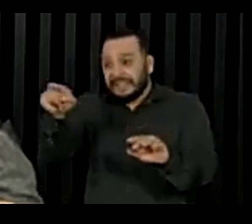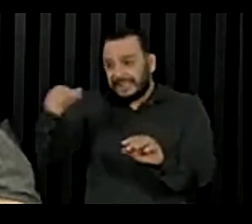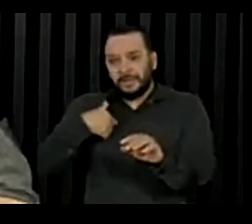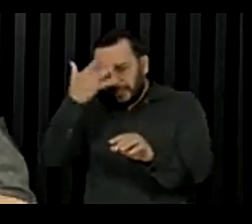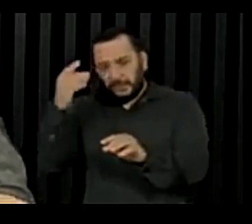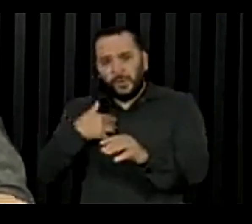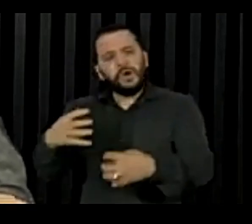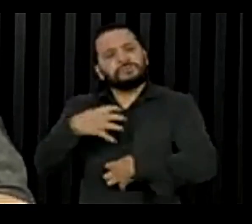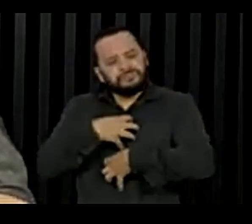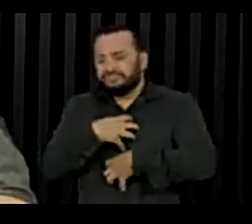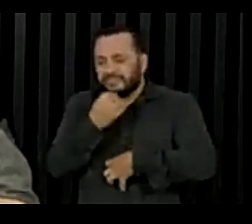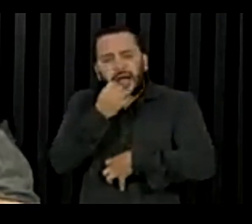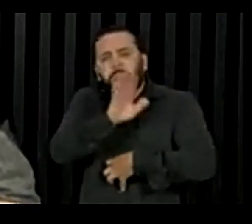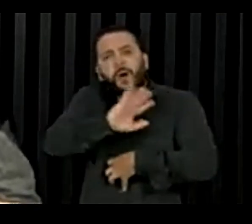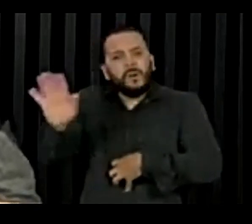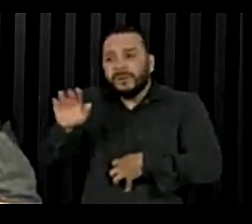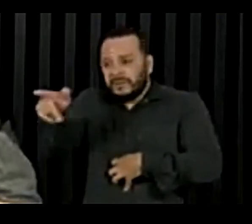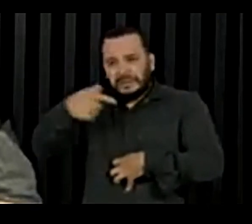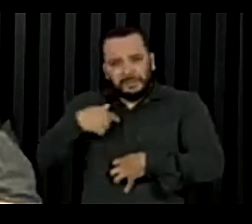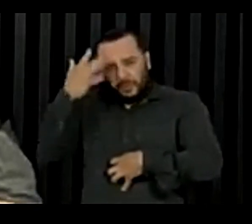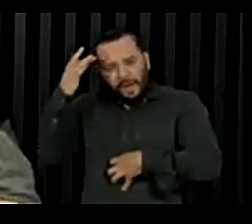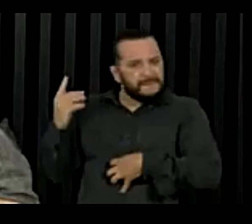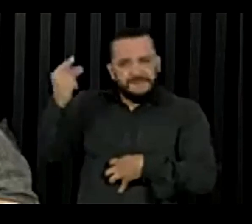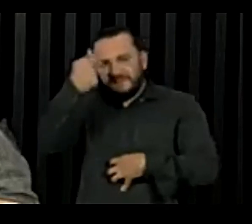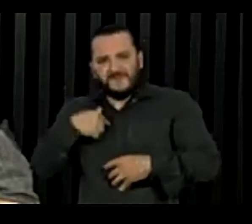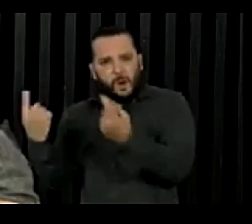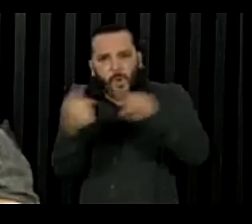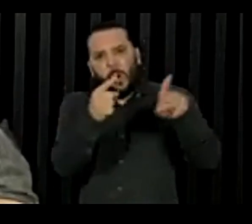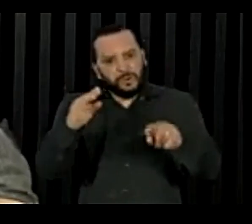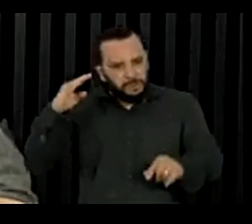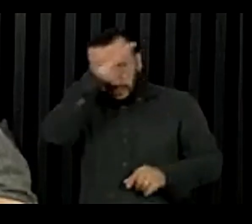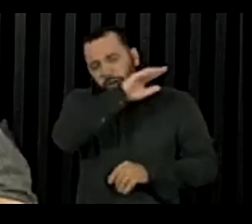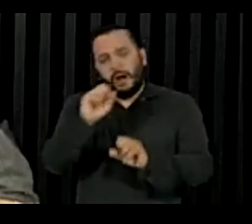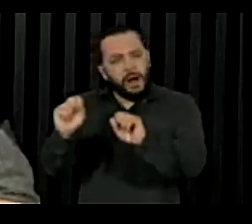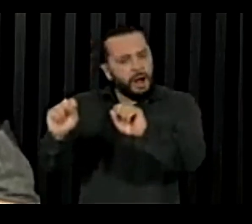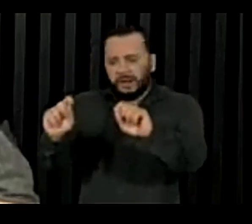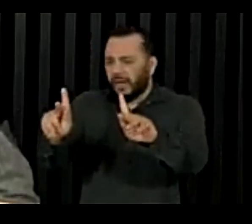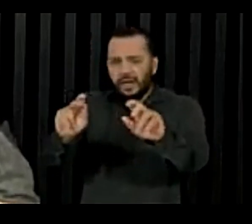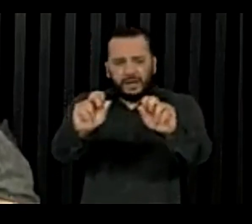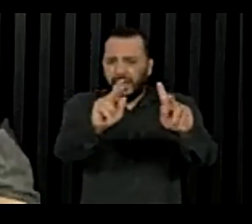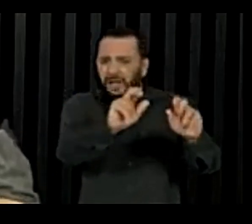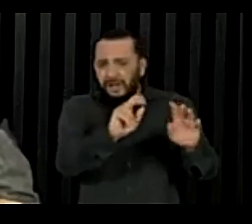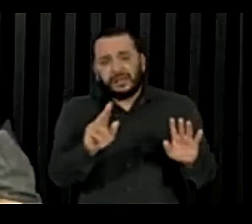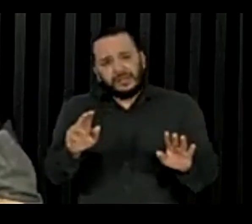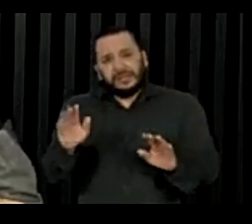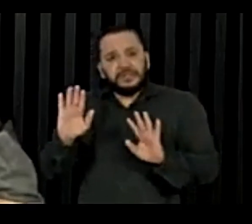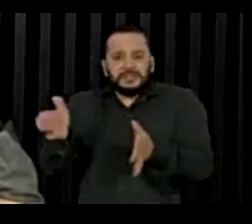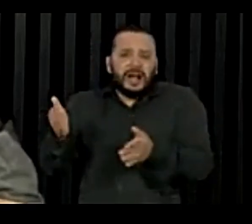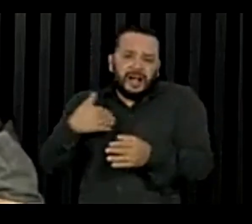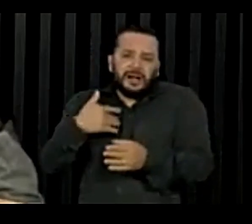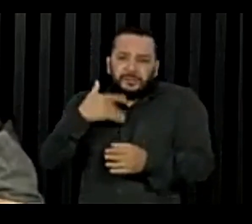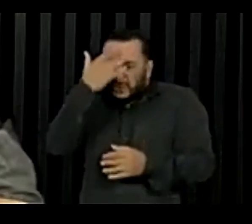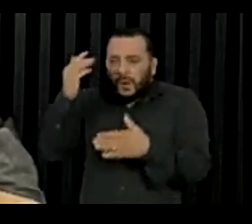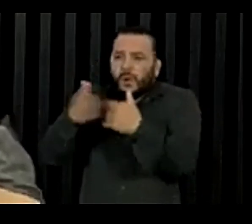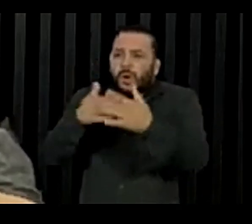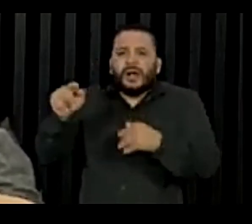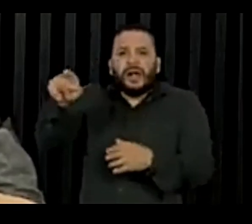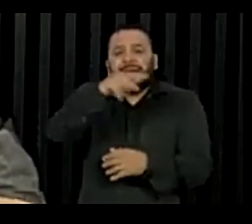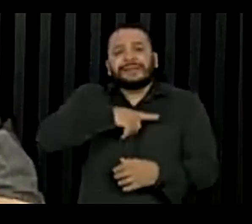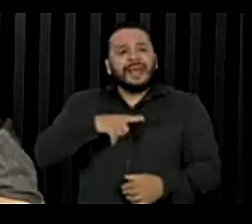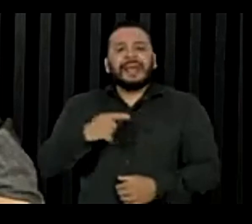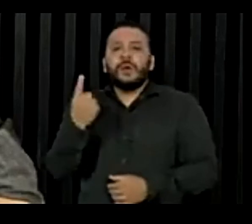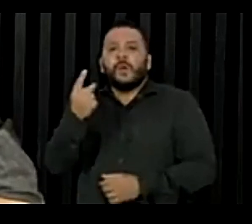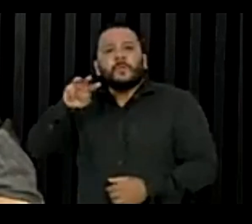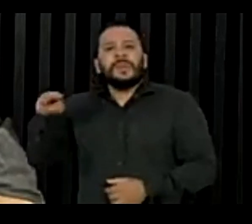foi impactada por aquilo, se uma pessoa abriu os olhos para a necessidade de falar, tem essa pessoa 1 milhão de seguidores ou 5 seguidores, eu já estou